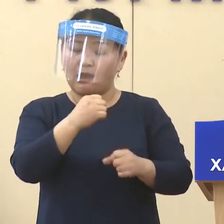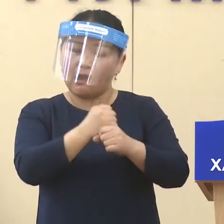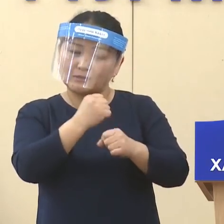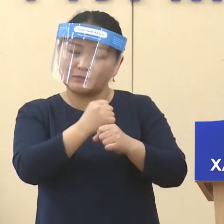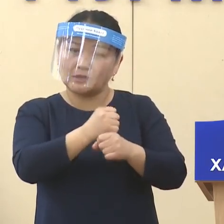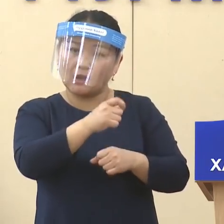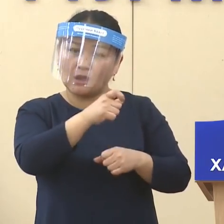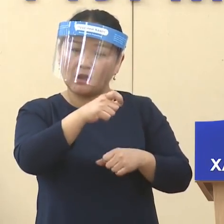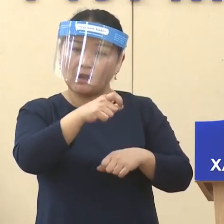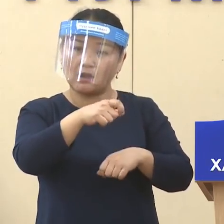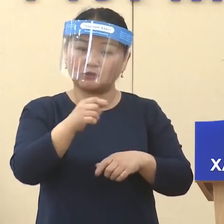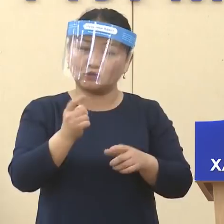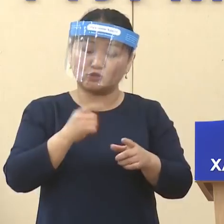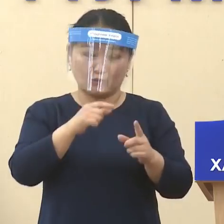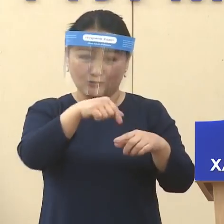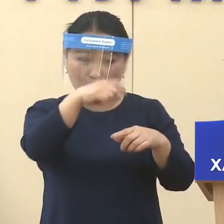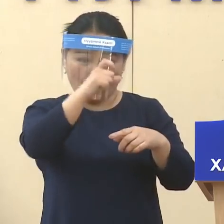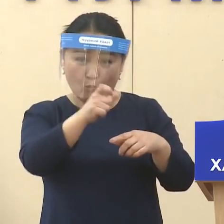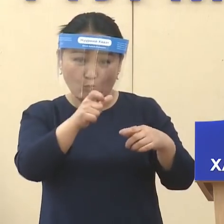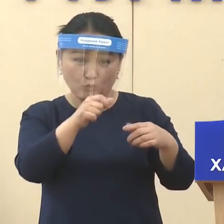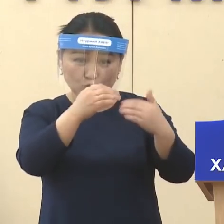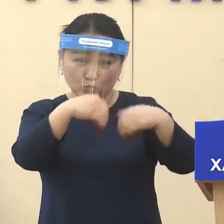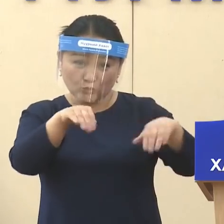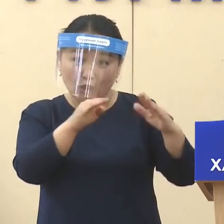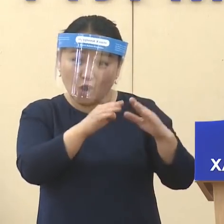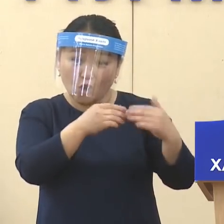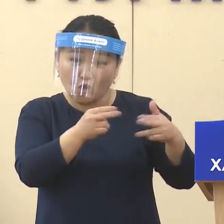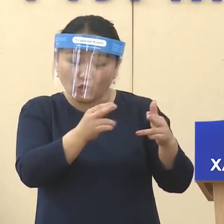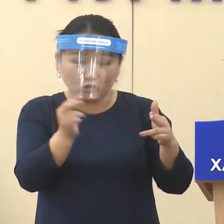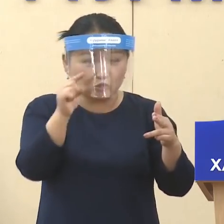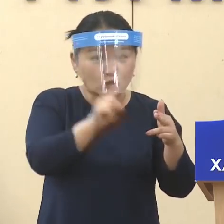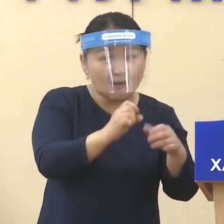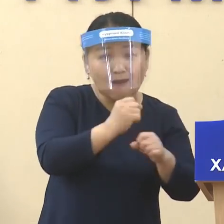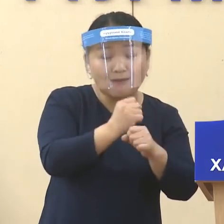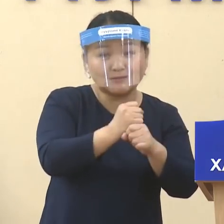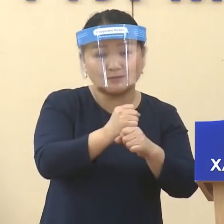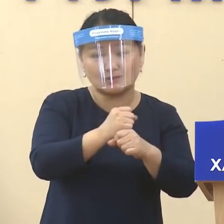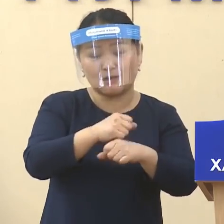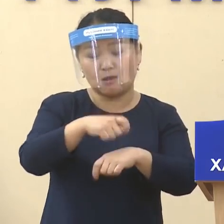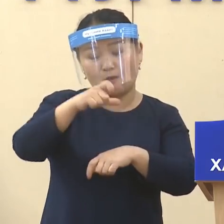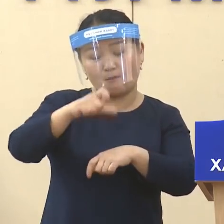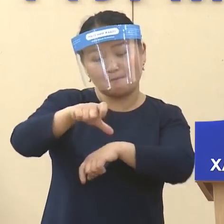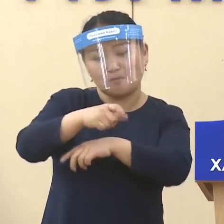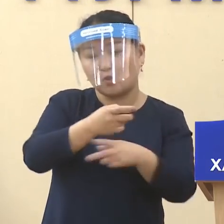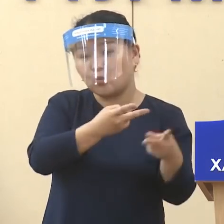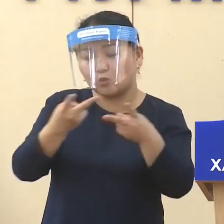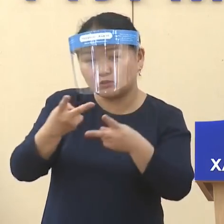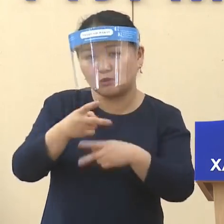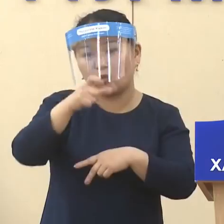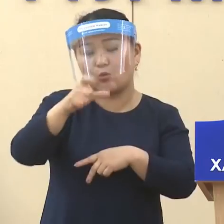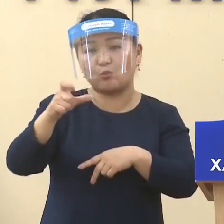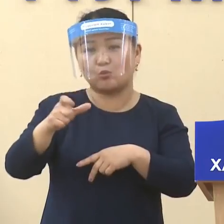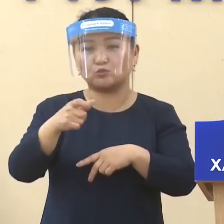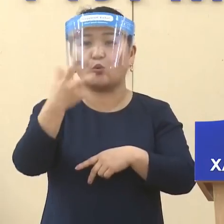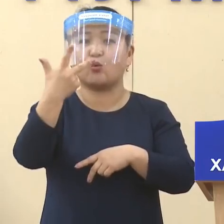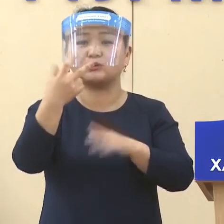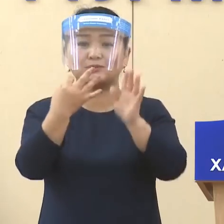дотор орж одоо тусгаарлагдсан эмчилгээ үйлчилгээ хийж байгаа хүмүүс бол нийтдээ 38